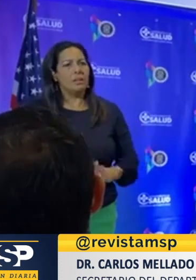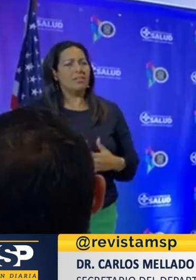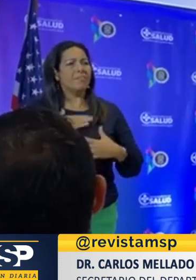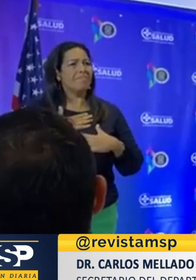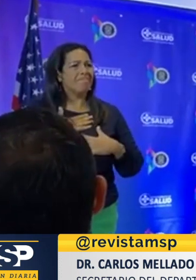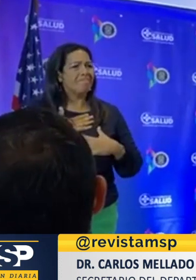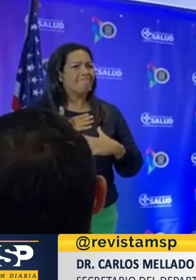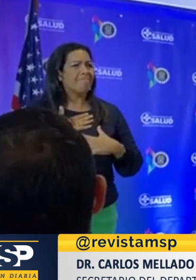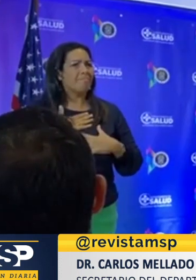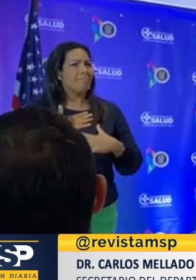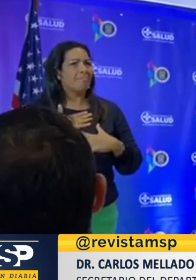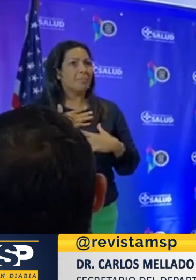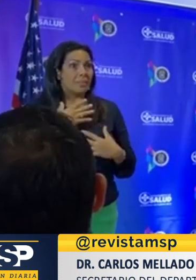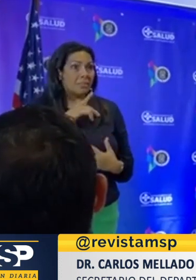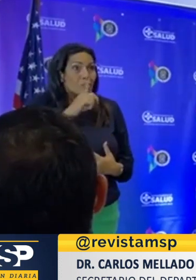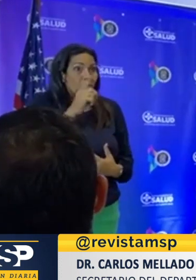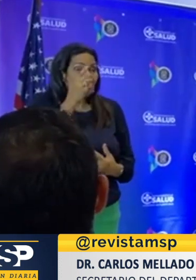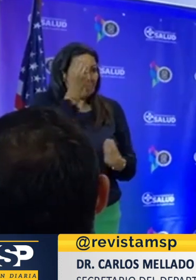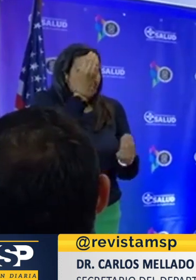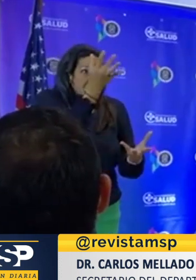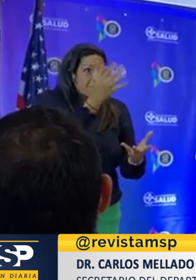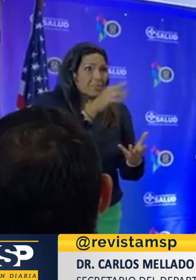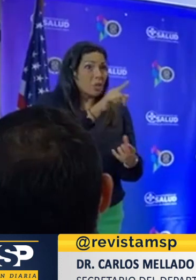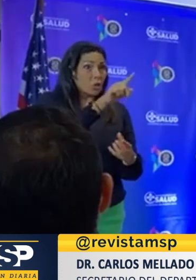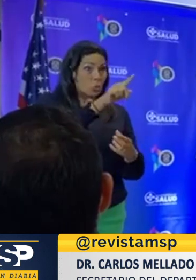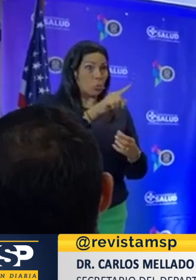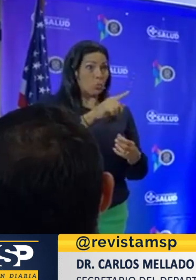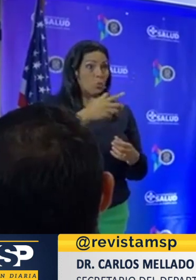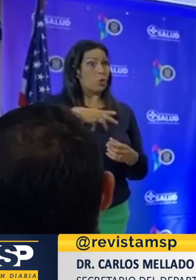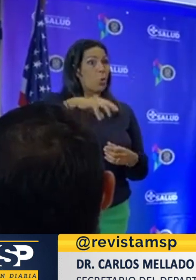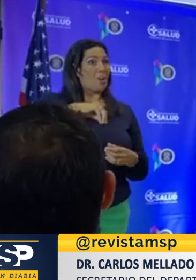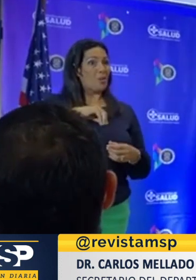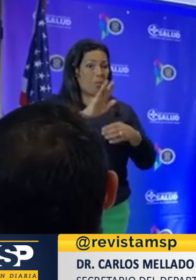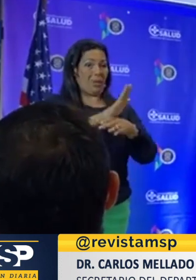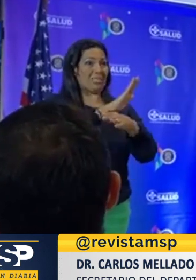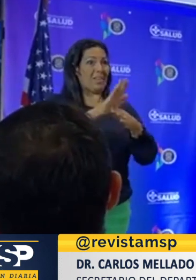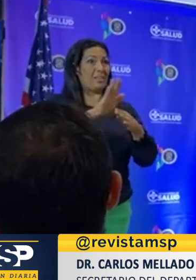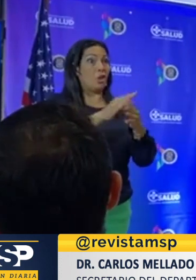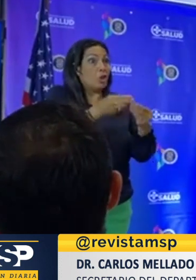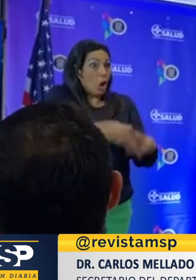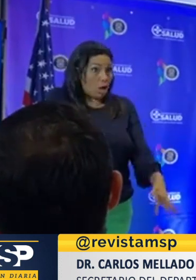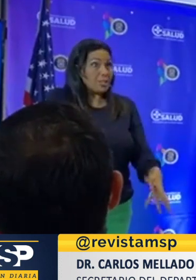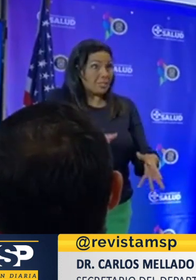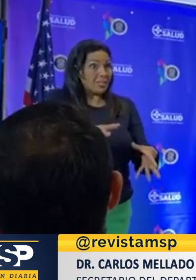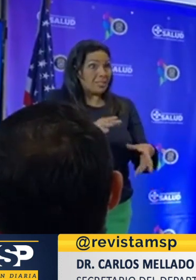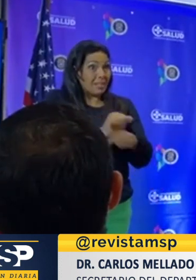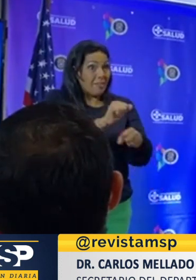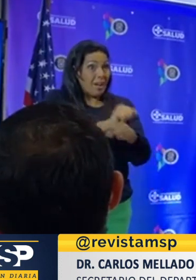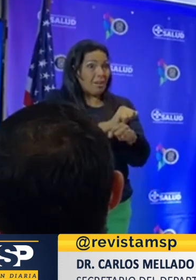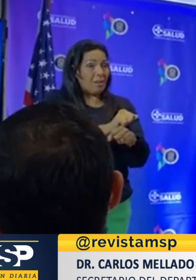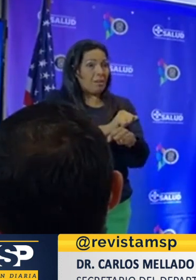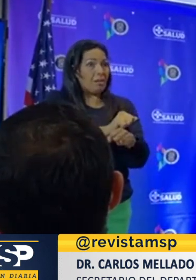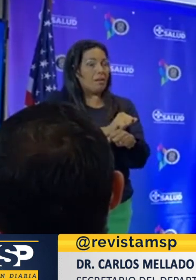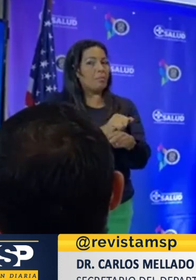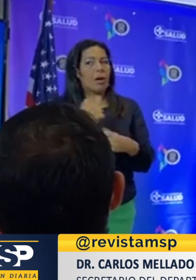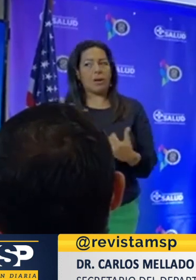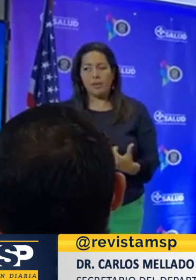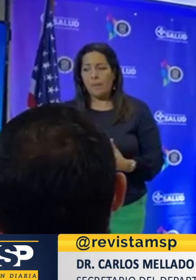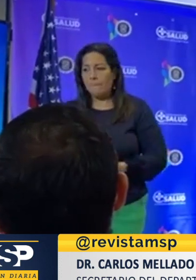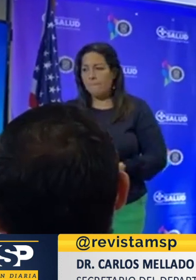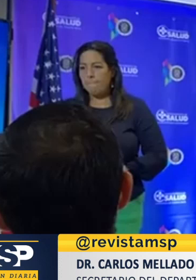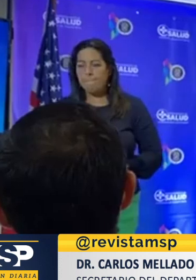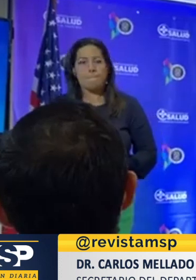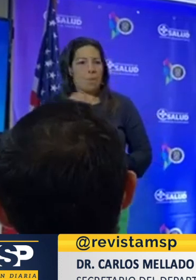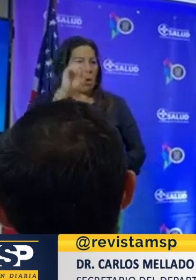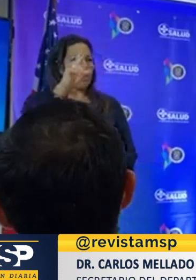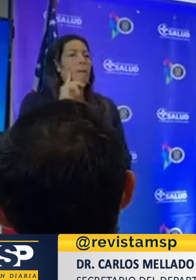a ese pequeño comerciante que perdió su negocio, ¿sabes qué, pequeño comerciante? Vamos a establecer unos protocolos,